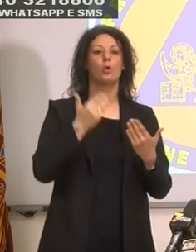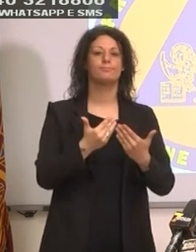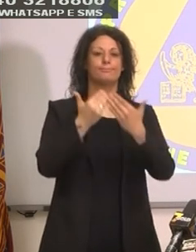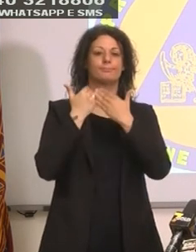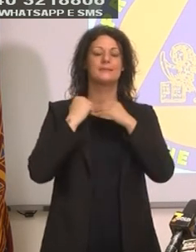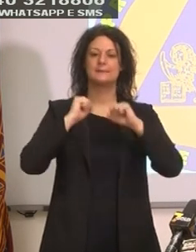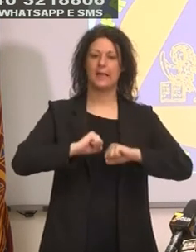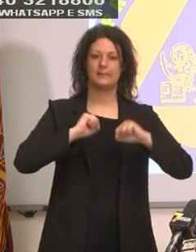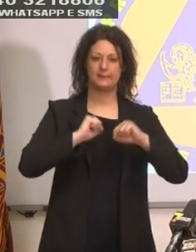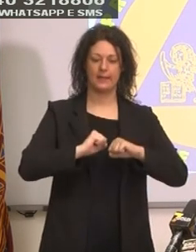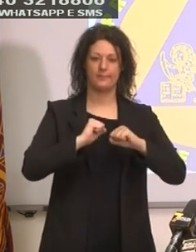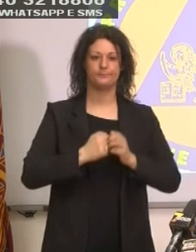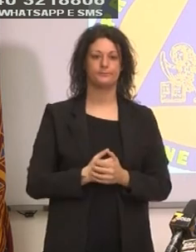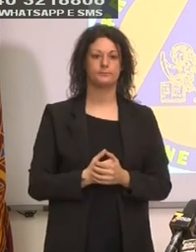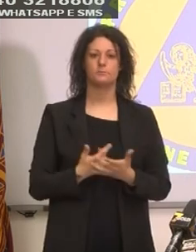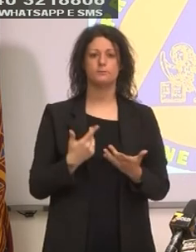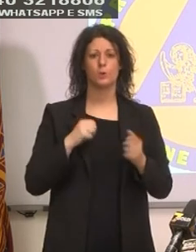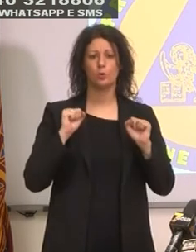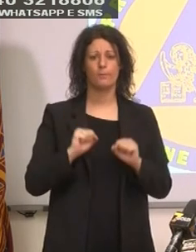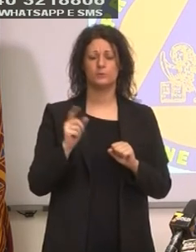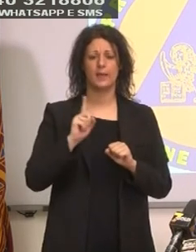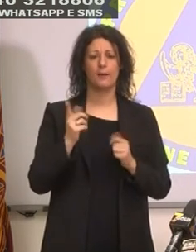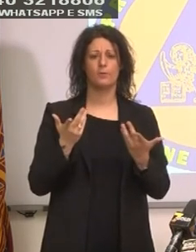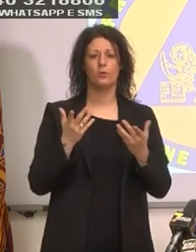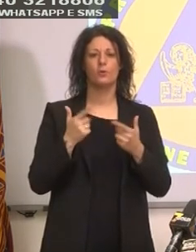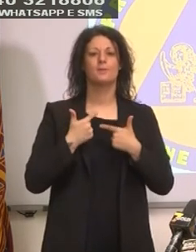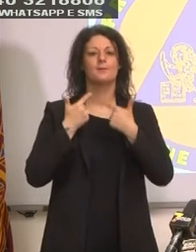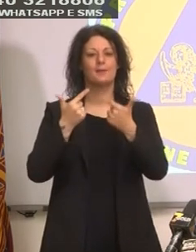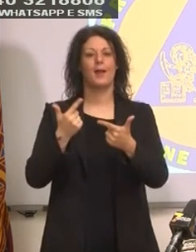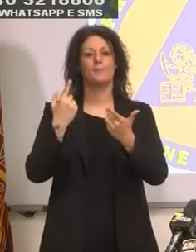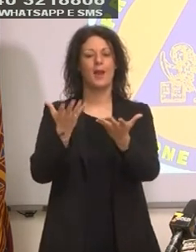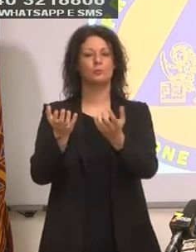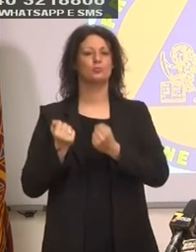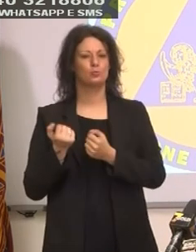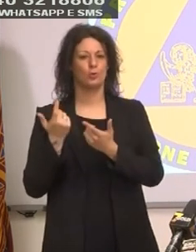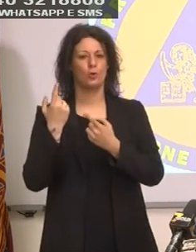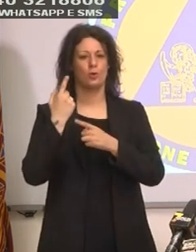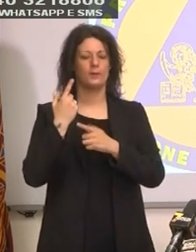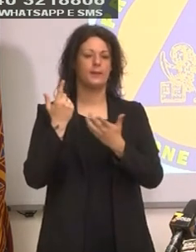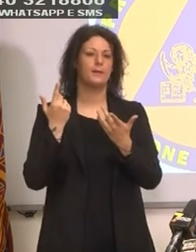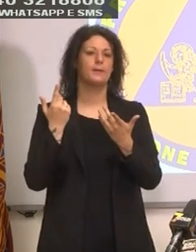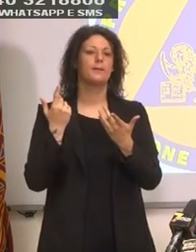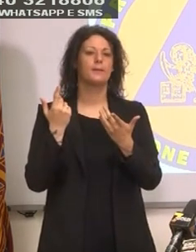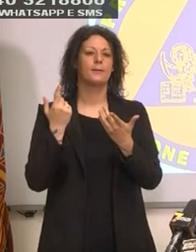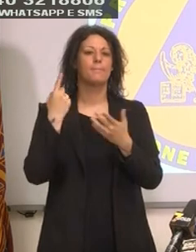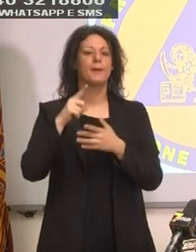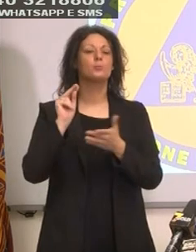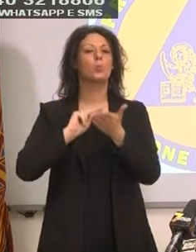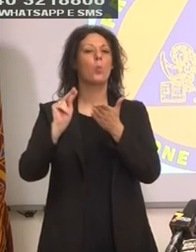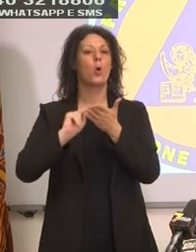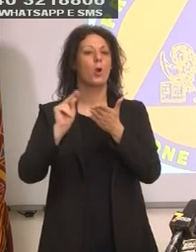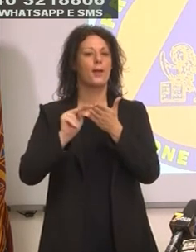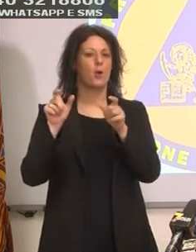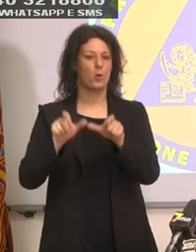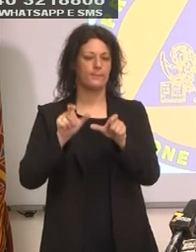pubblica e basta. Non abbiamo neanche la formazione, nulla, cioè non abbiamo la formazione, la formazione sì, ma non quella della scuola